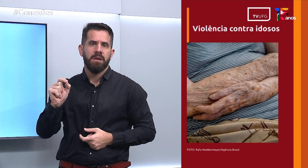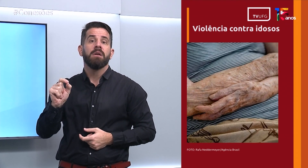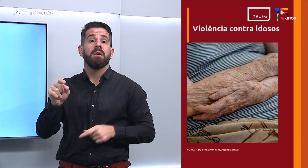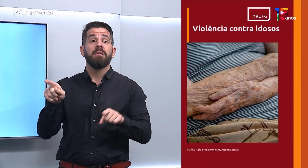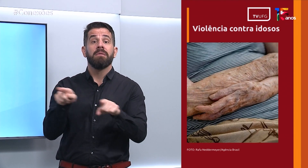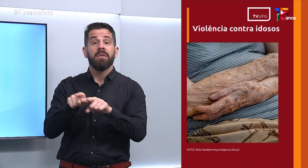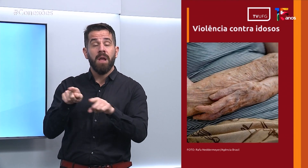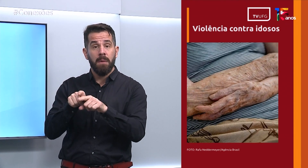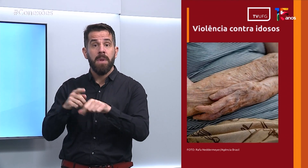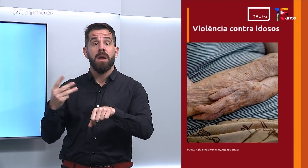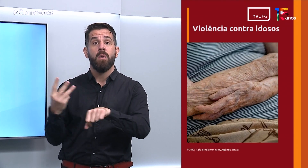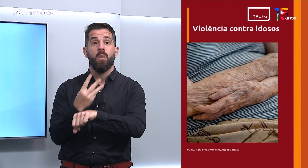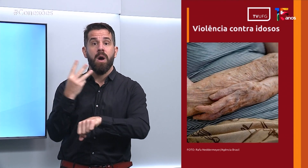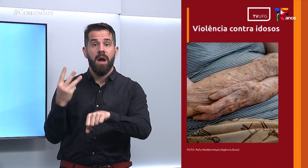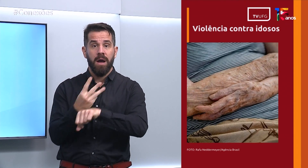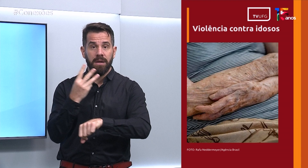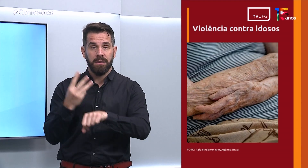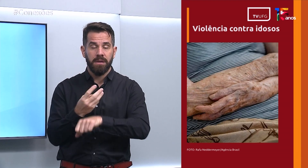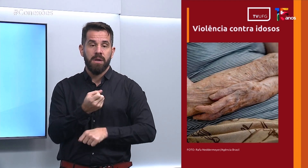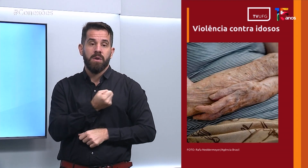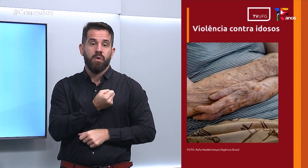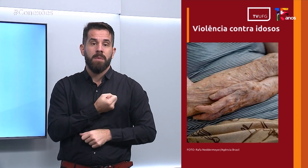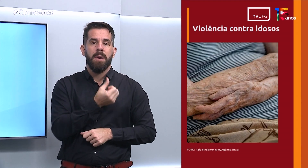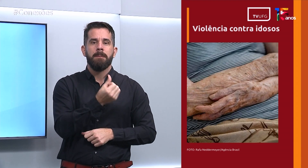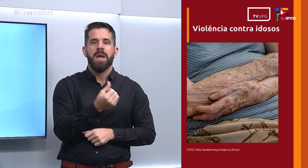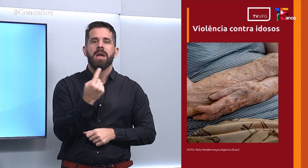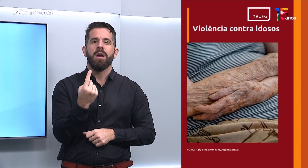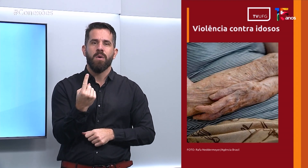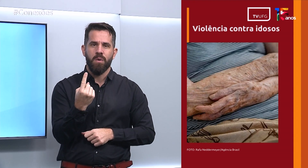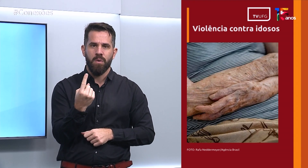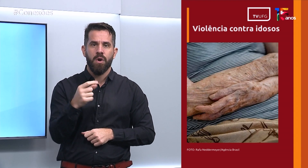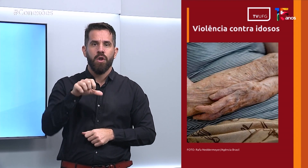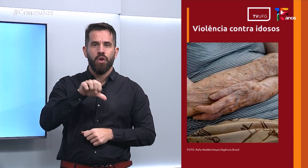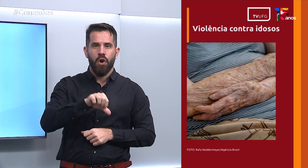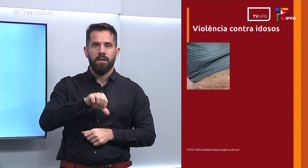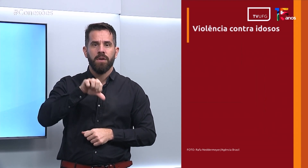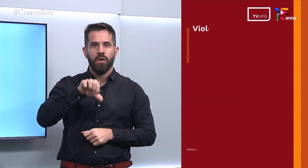contato por um WhatsApp. O número é 61